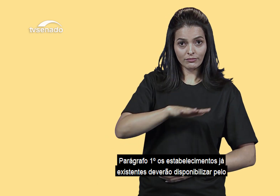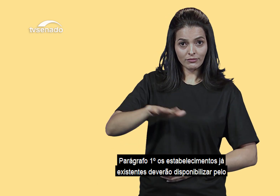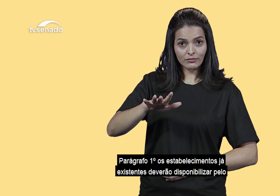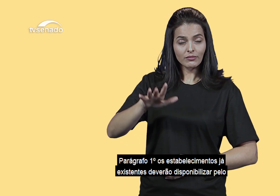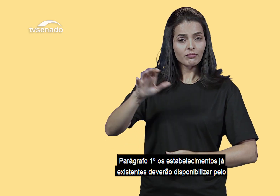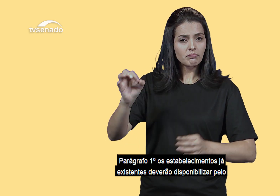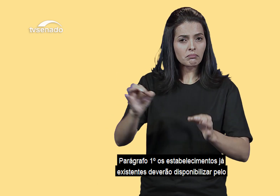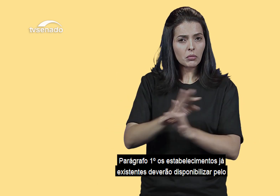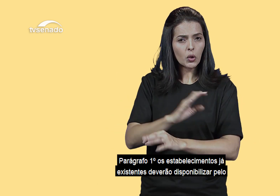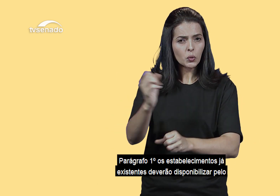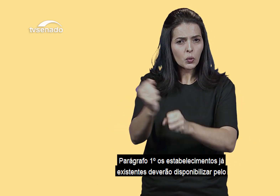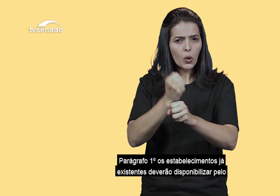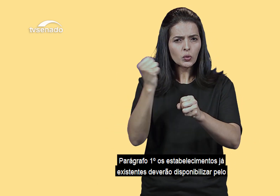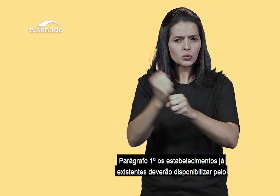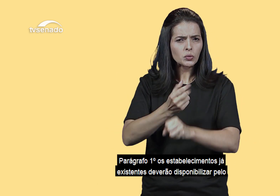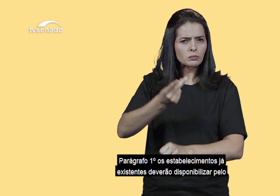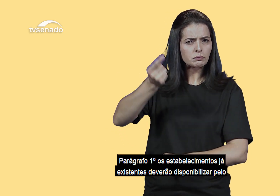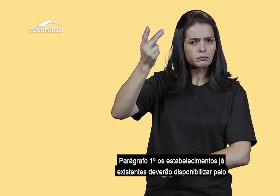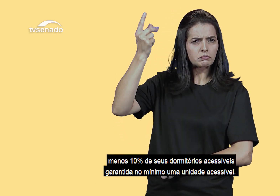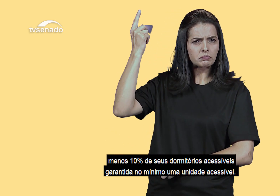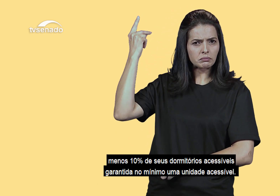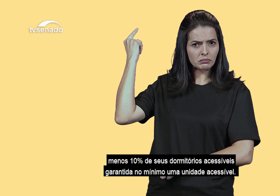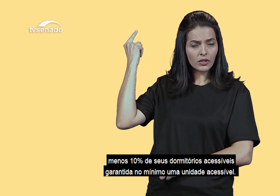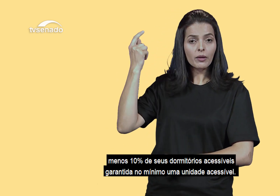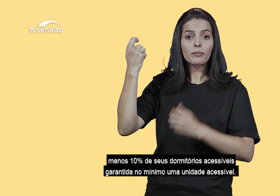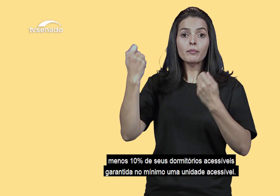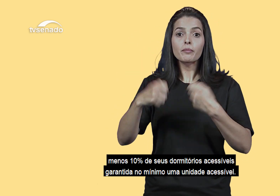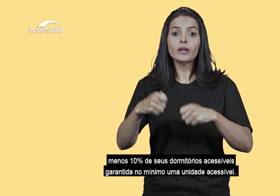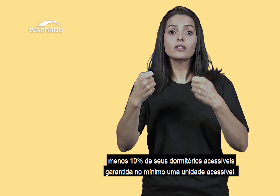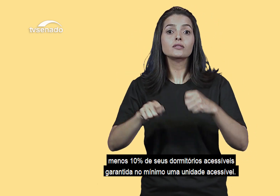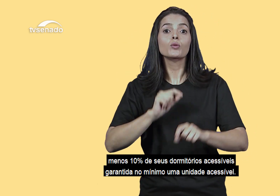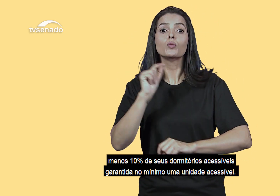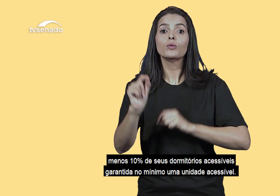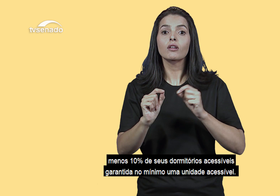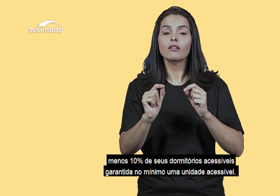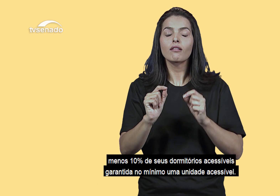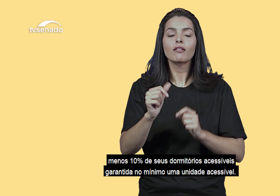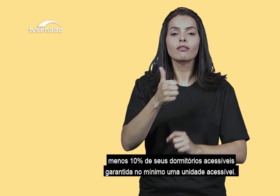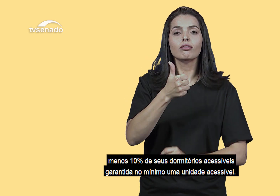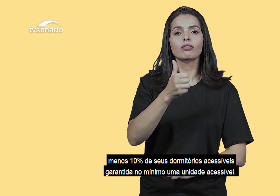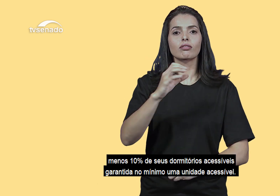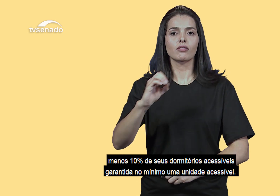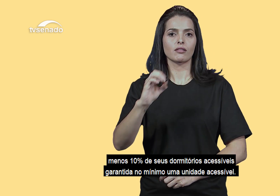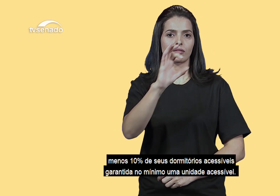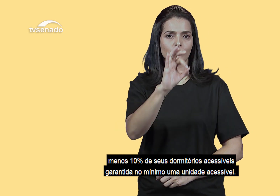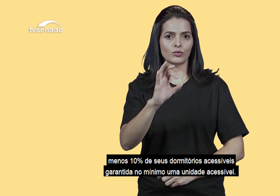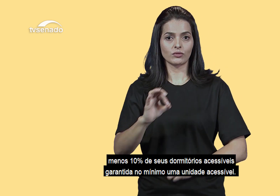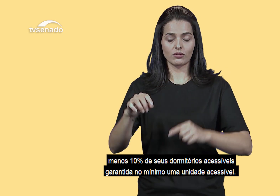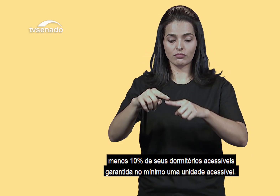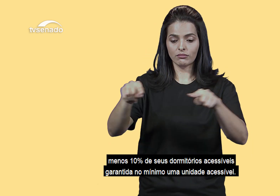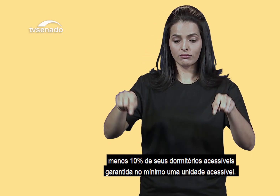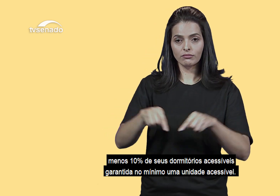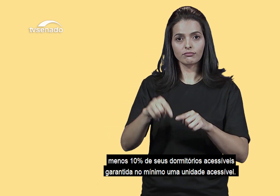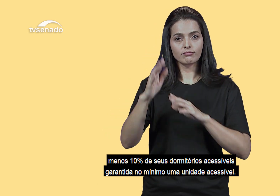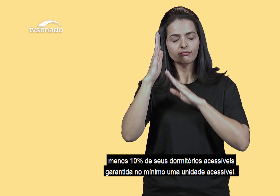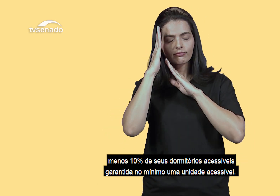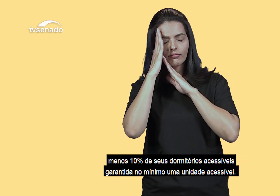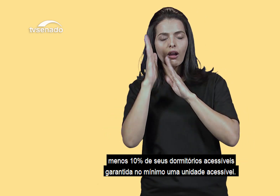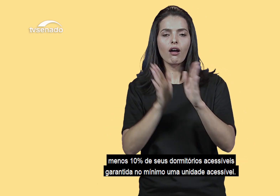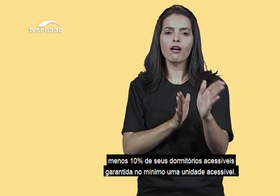existentes deverão disponibilizar pelo menos 10% de seus dormitórios acessíveis